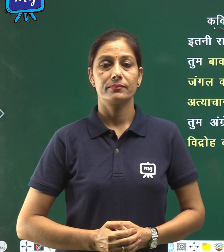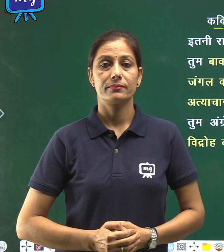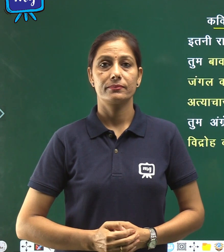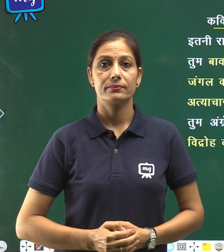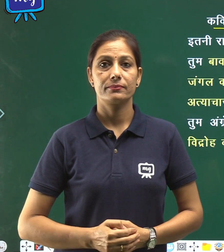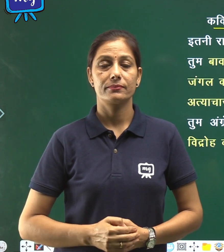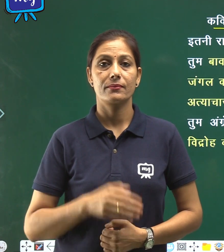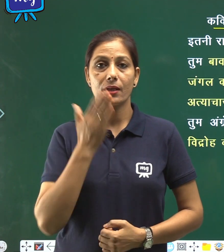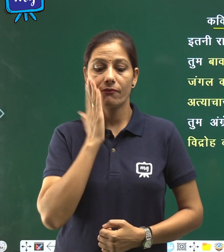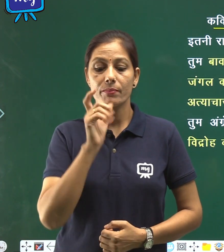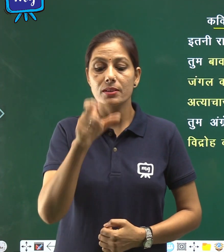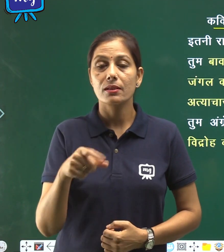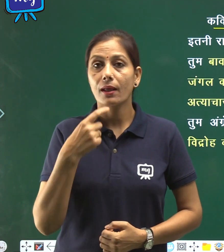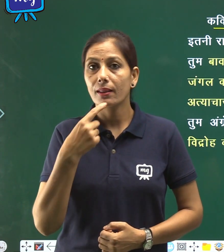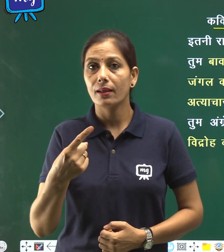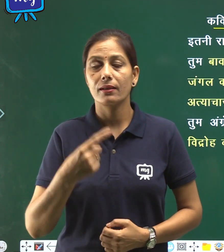कवि कहता है कि